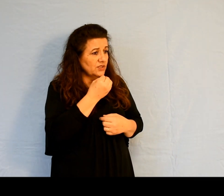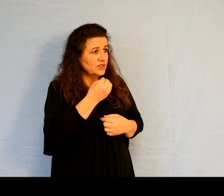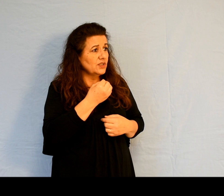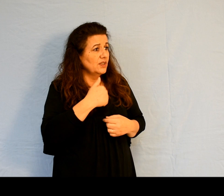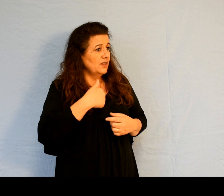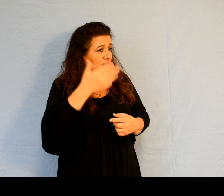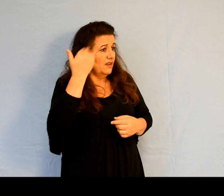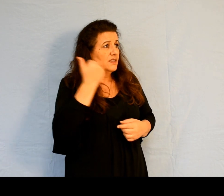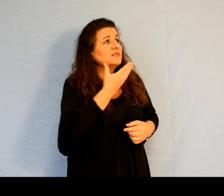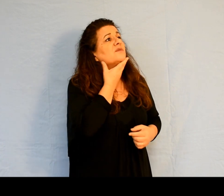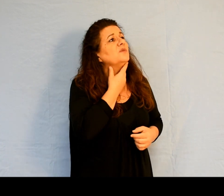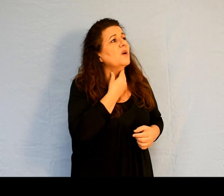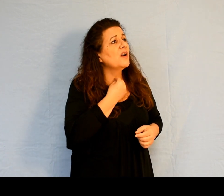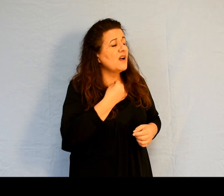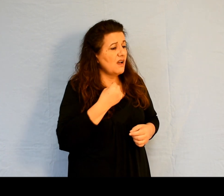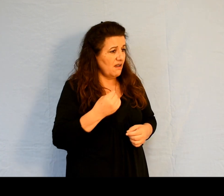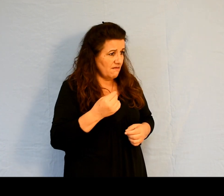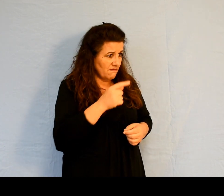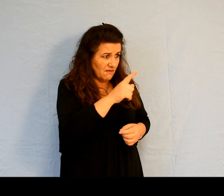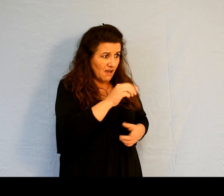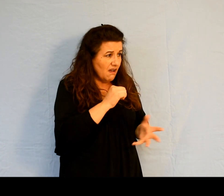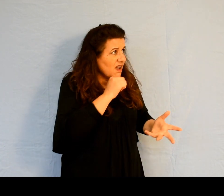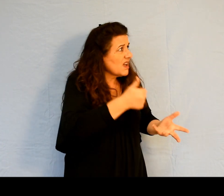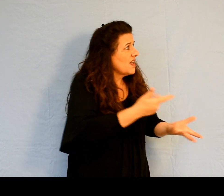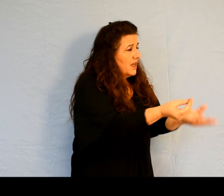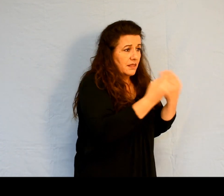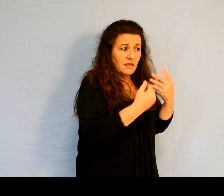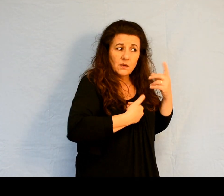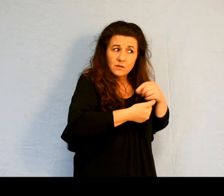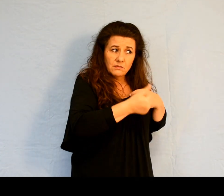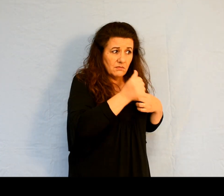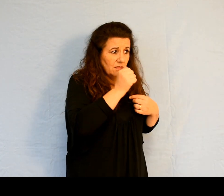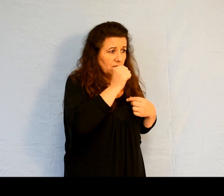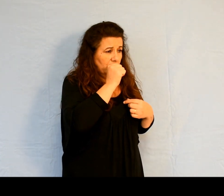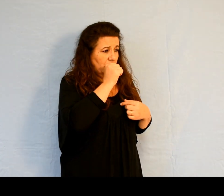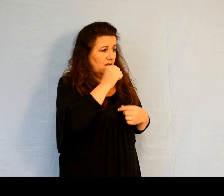J'avais soif, et vous ne m'avez pas donné à boire.